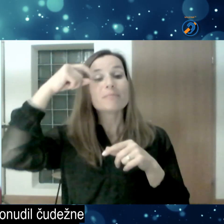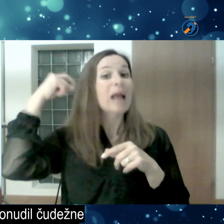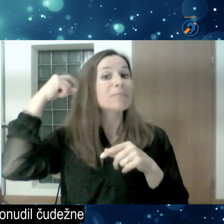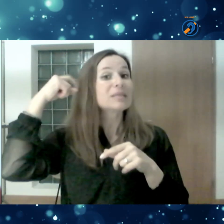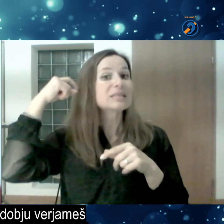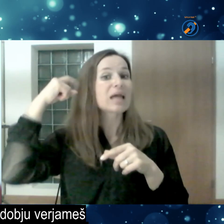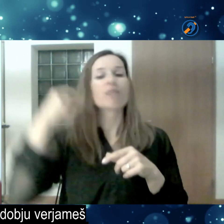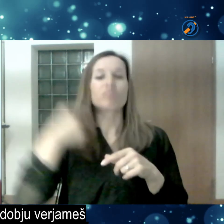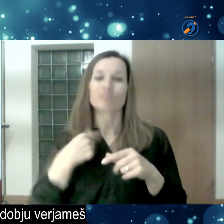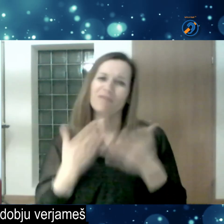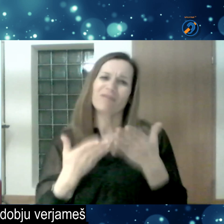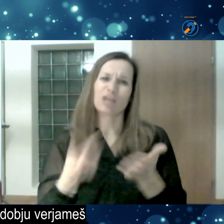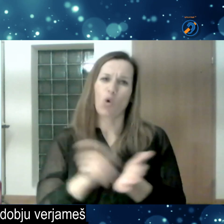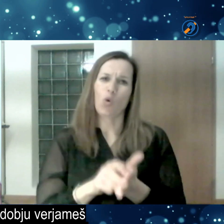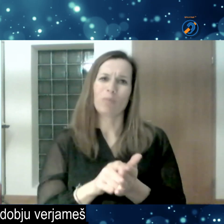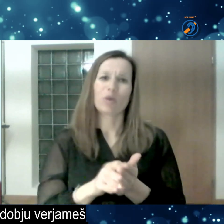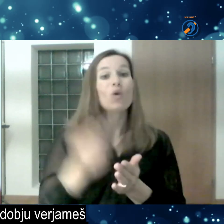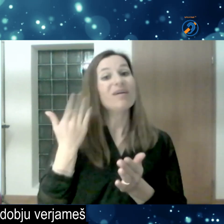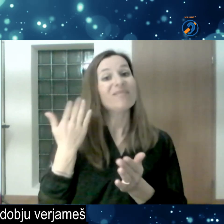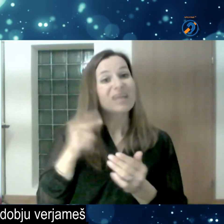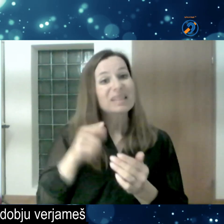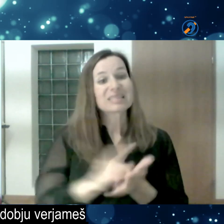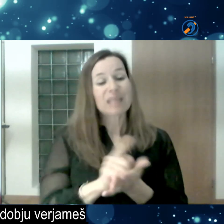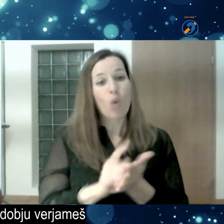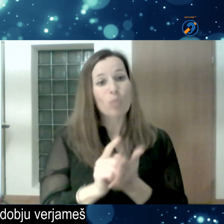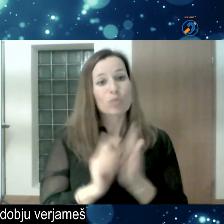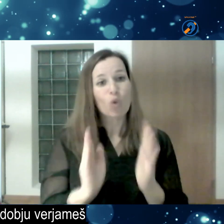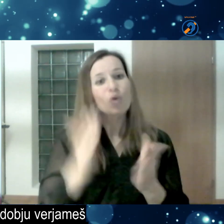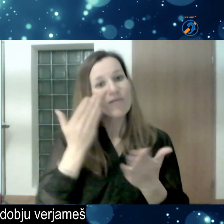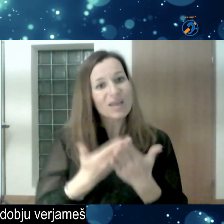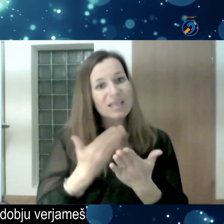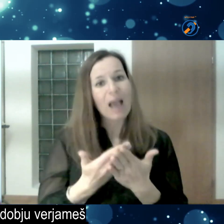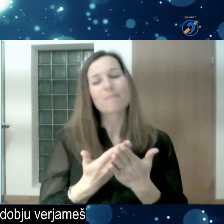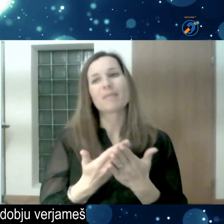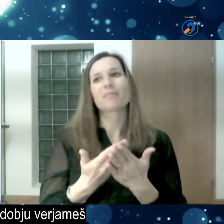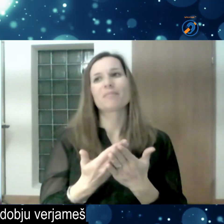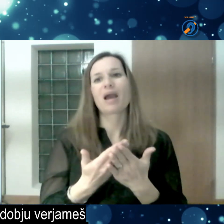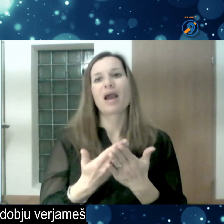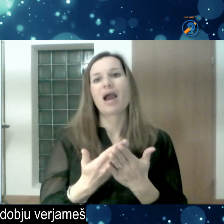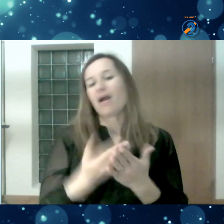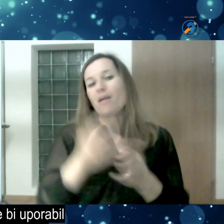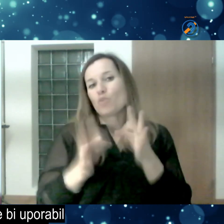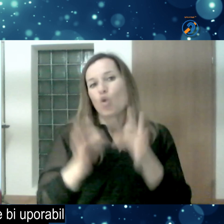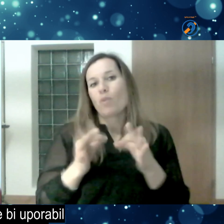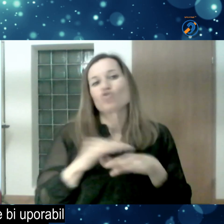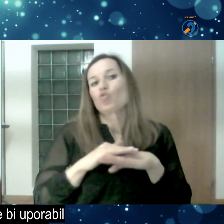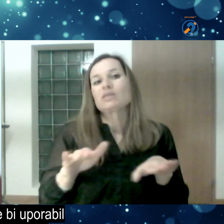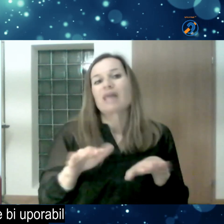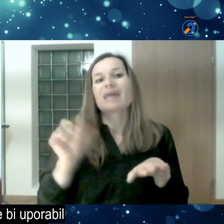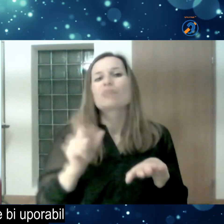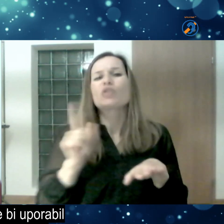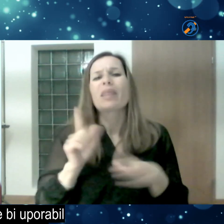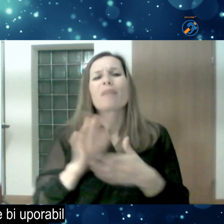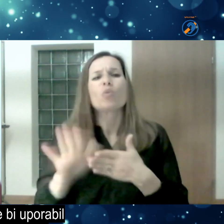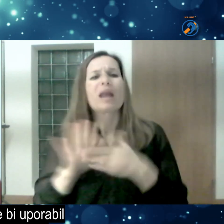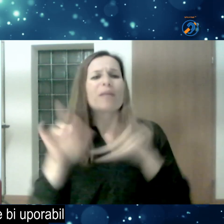kupil. Ker takrat v tistem obdobju verjameš ali pa se izogibaš ali pa probaš vse živo, samo da ne bi uporabljal